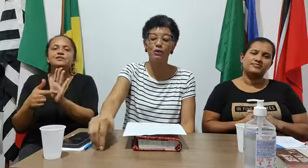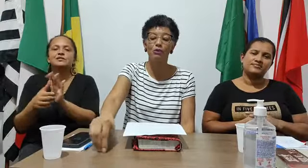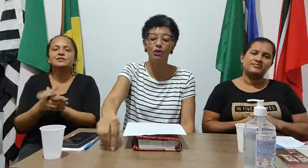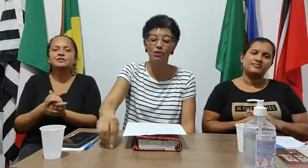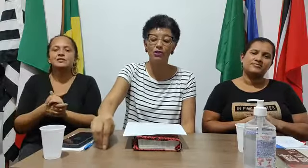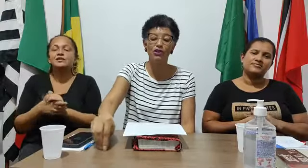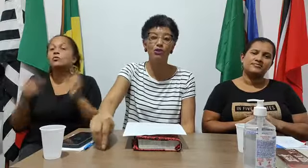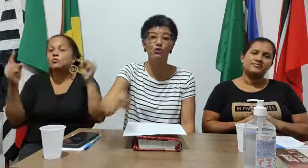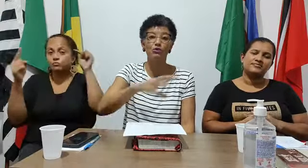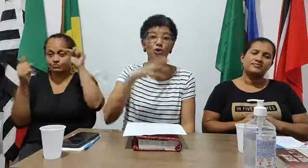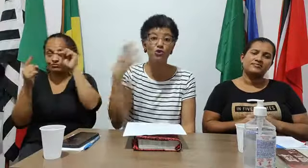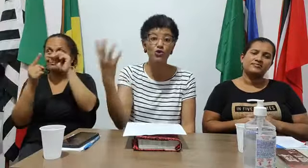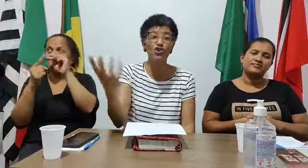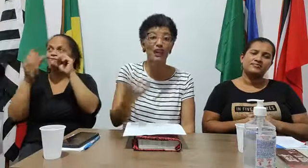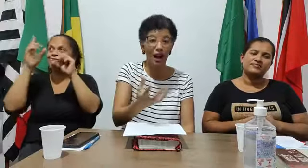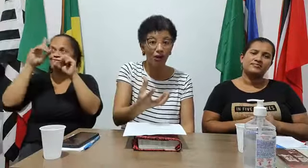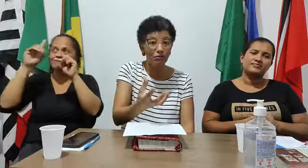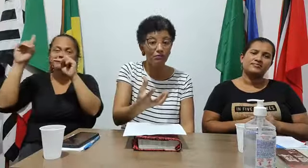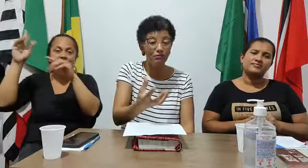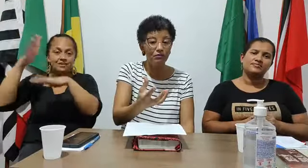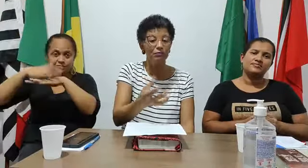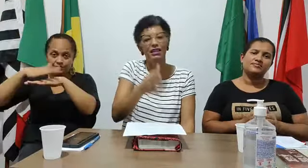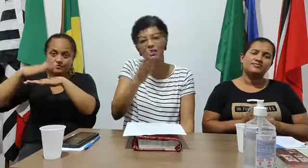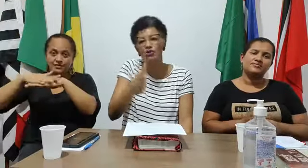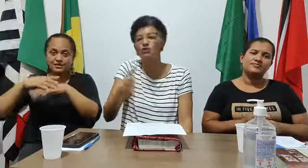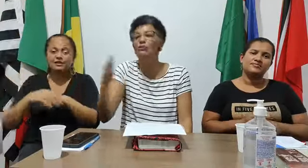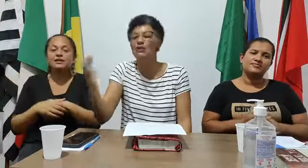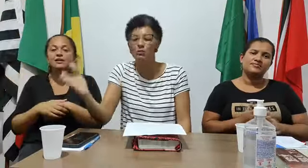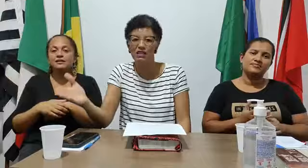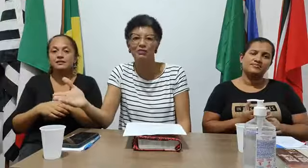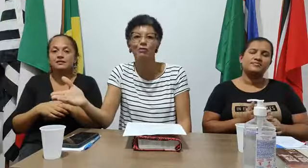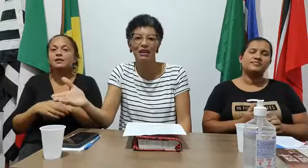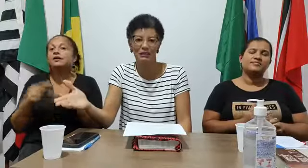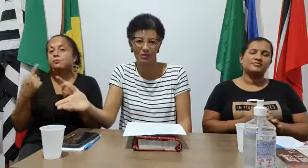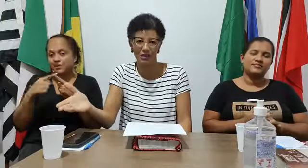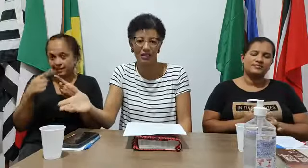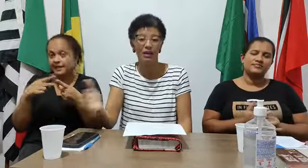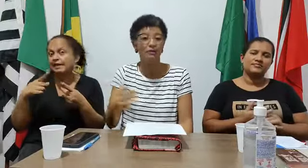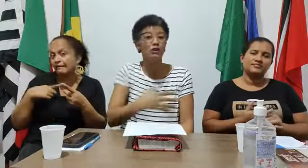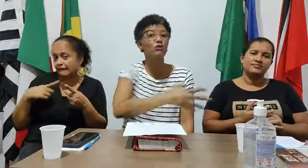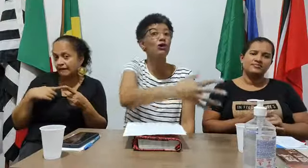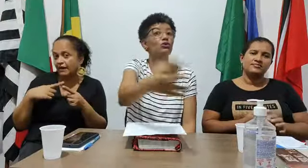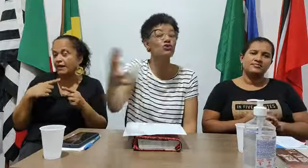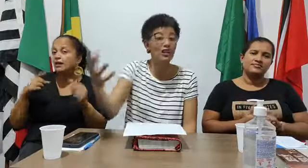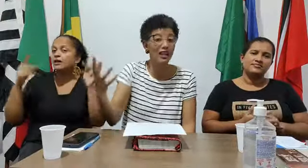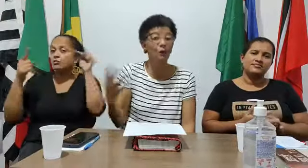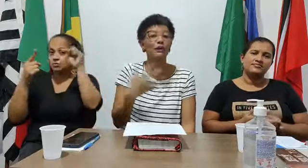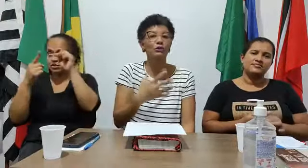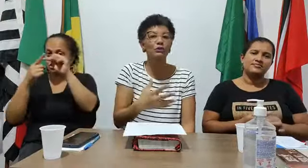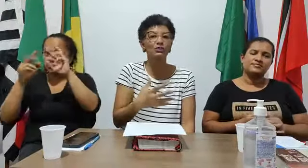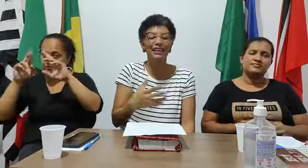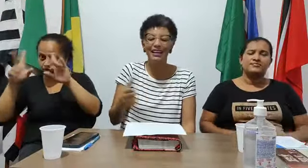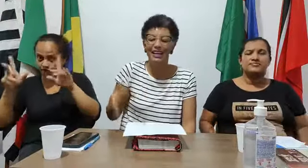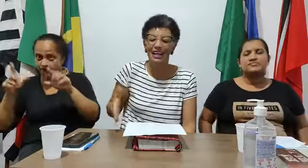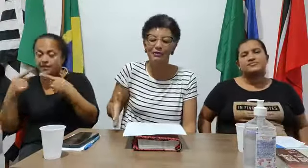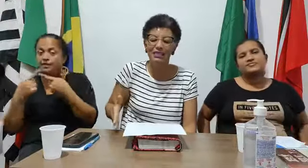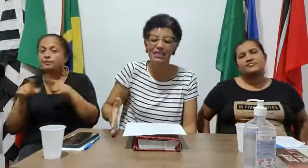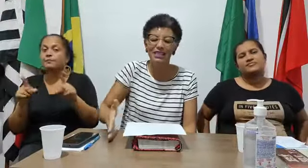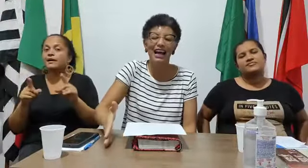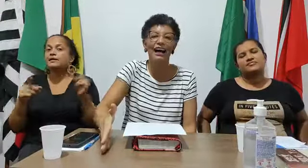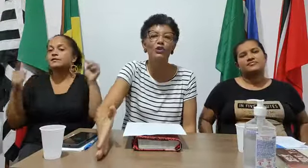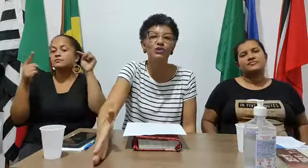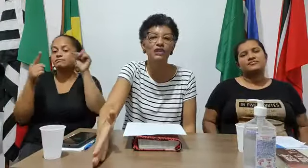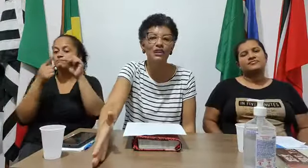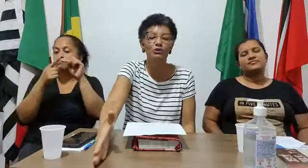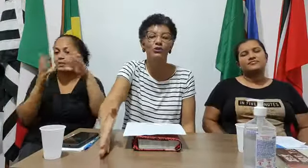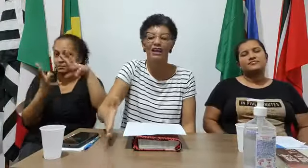propósito pelo qual Deus te criou de um modo geral, porque existe um chamado específico para cada mulher, mas no modo geral, para toda mulher, é você